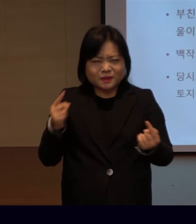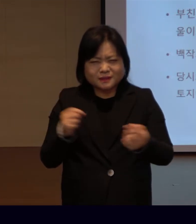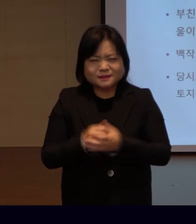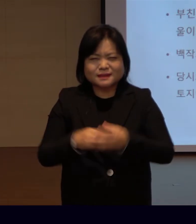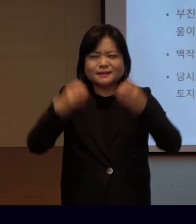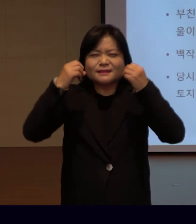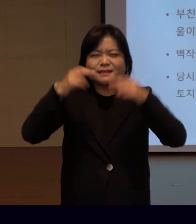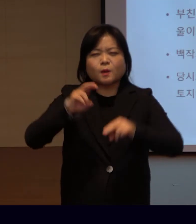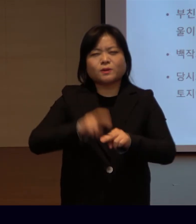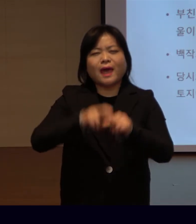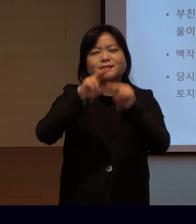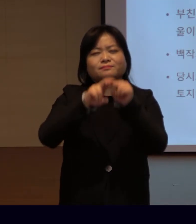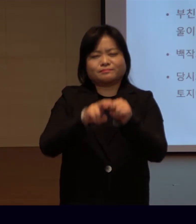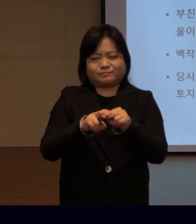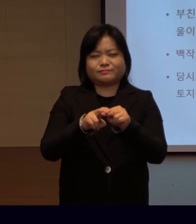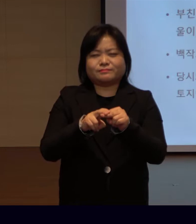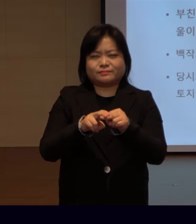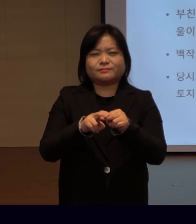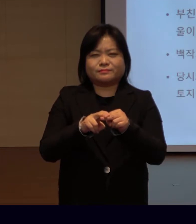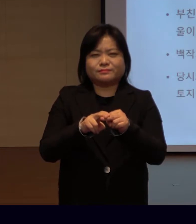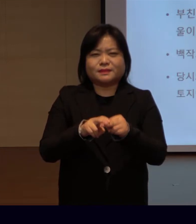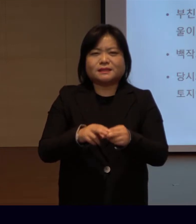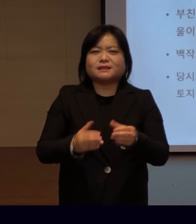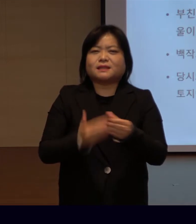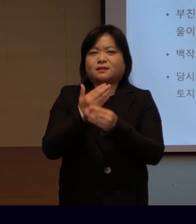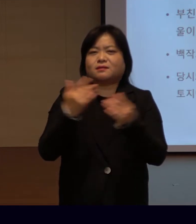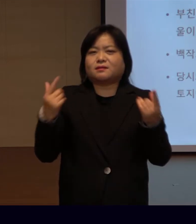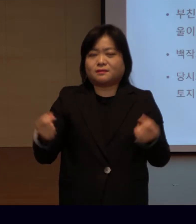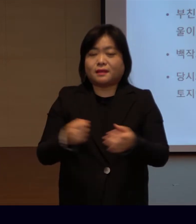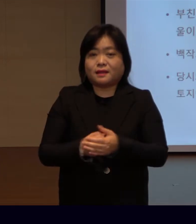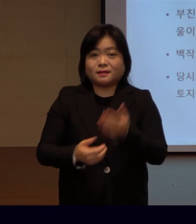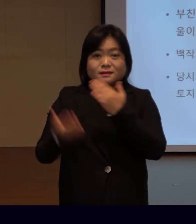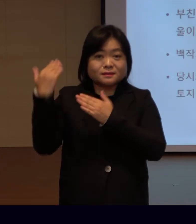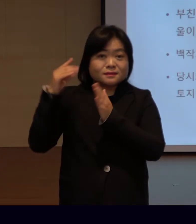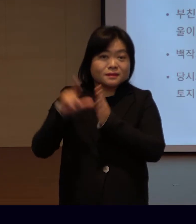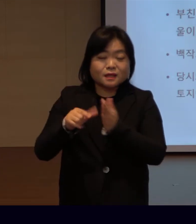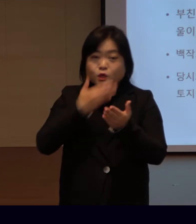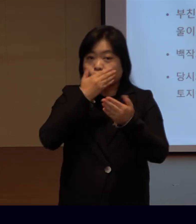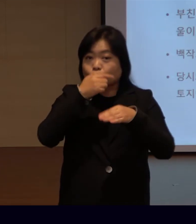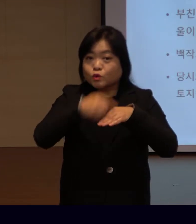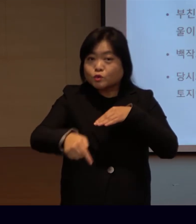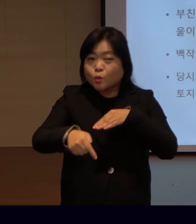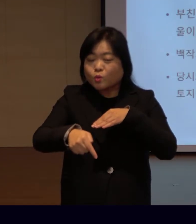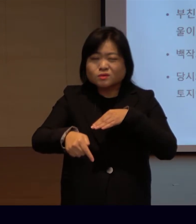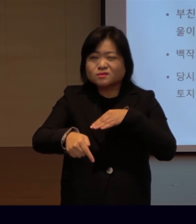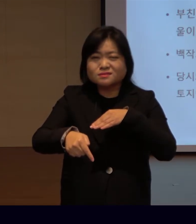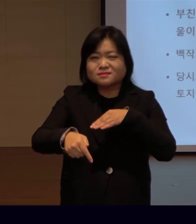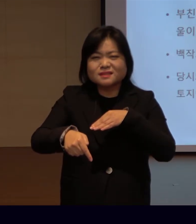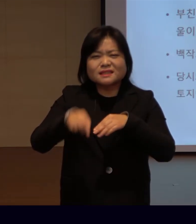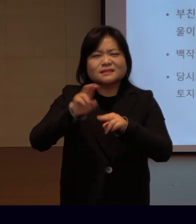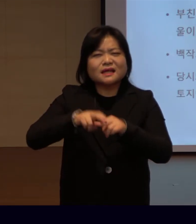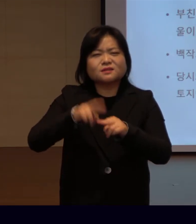새로운 계급의 탄생을 말하는 것이죠. 사실 그 당시에 귀족은 할 설당이 없어요.